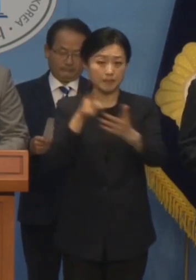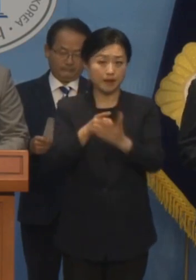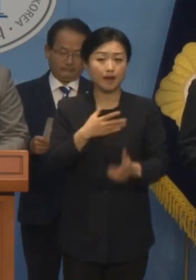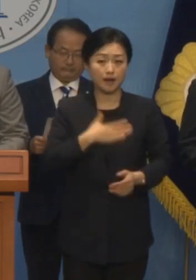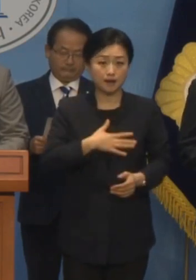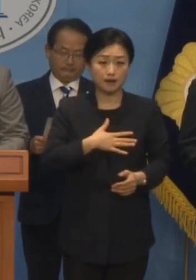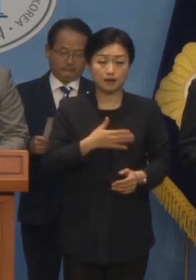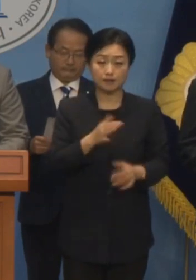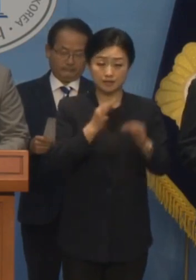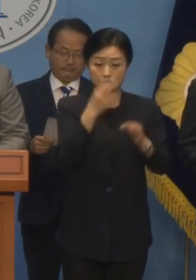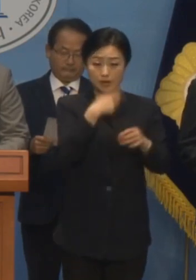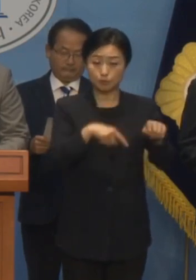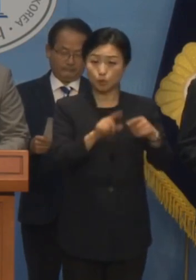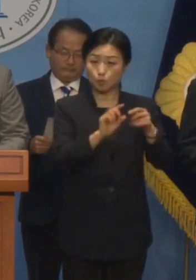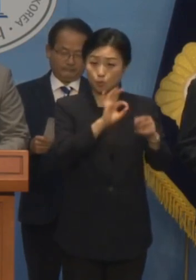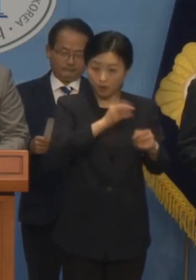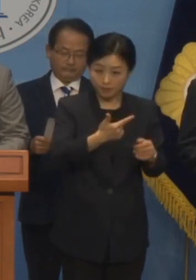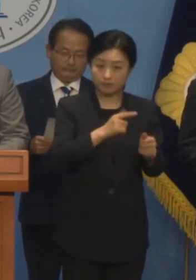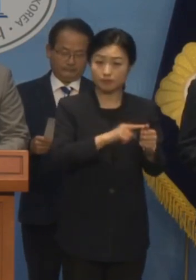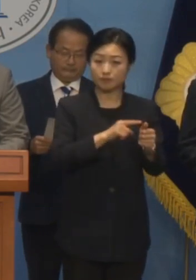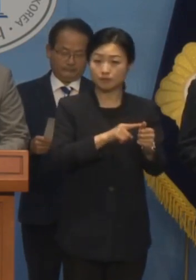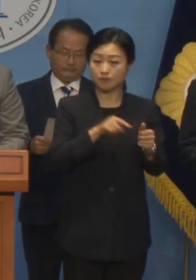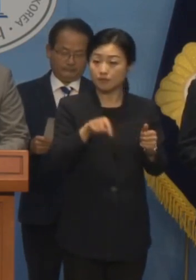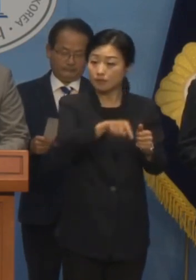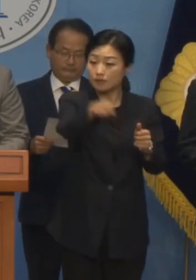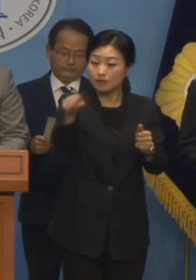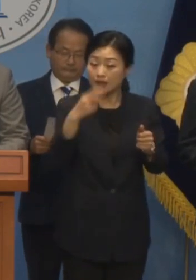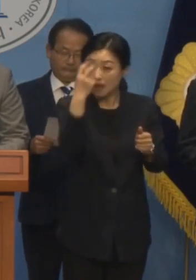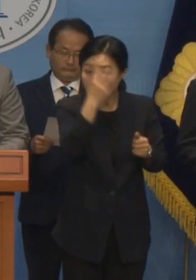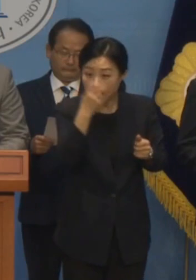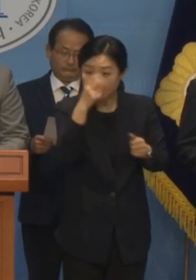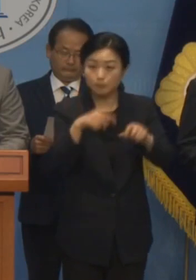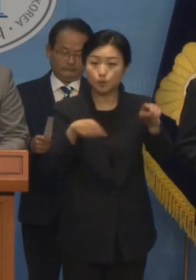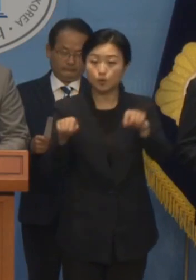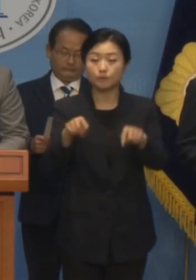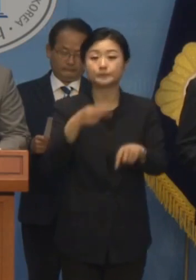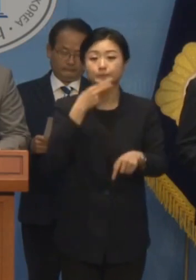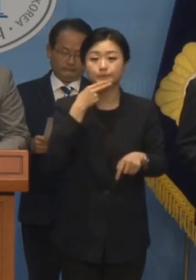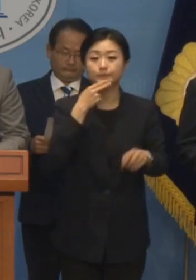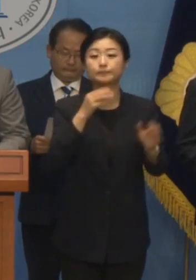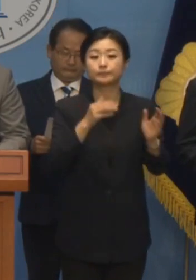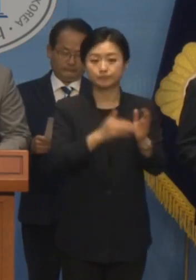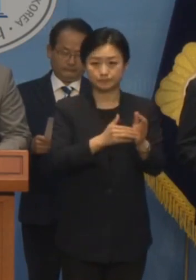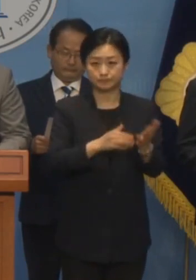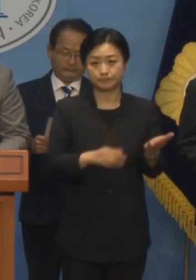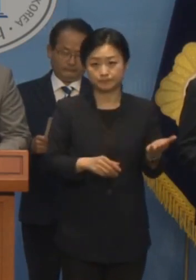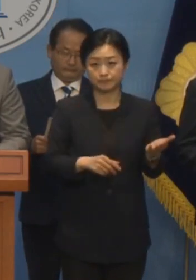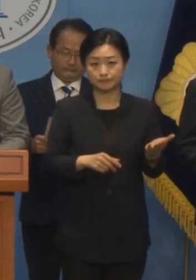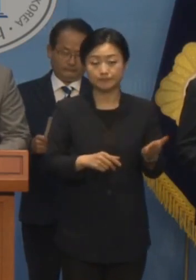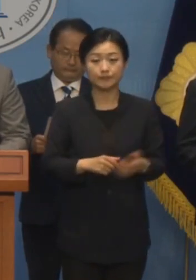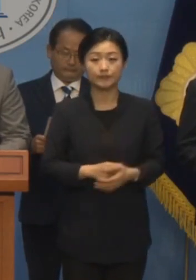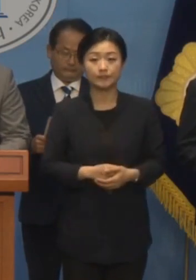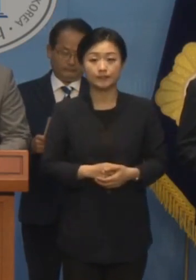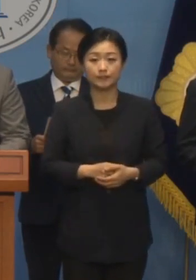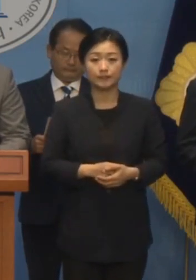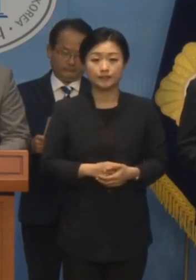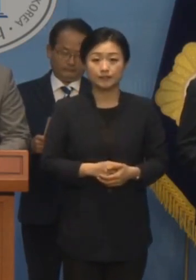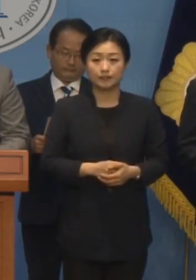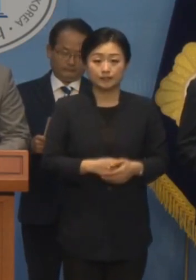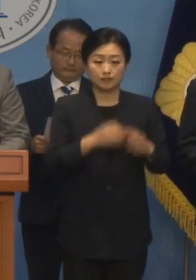불구하고 금감원은 어떠한 실질적인 감독 조치도 이행하지 않았습니다.